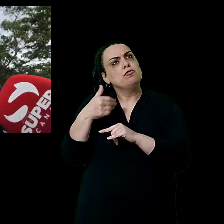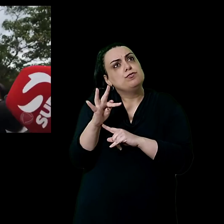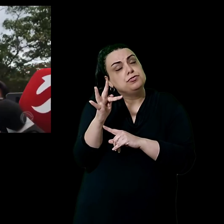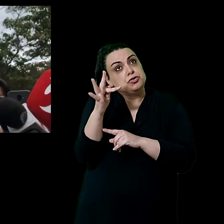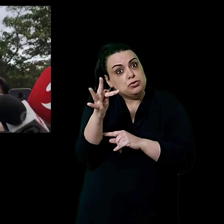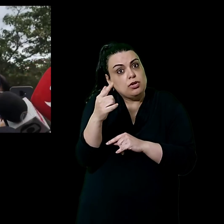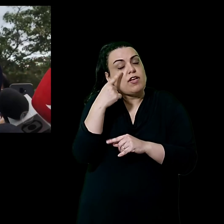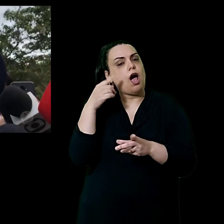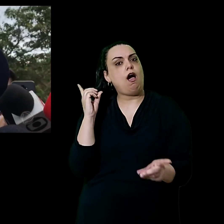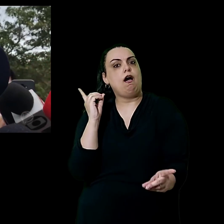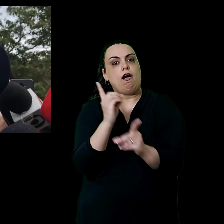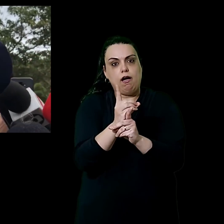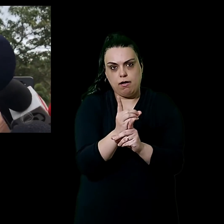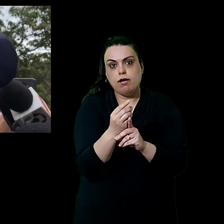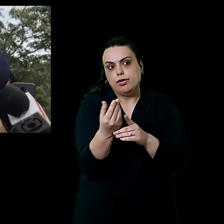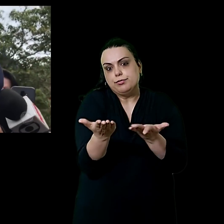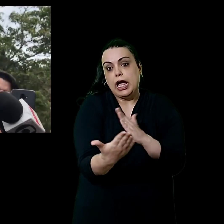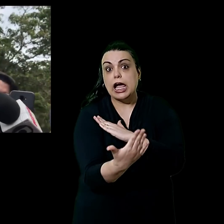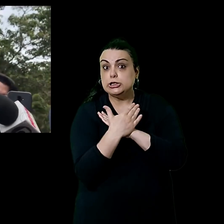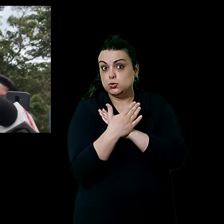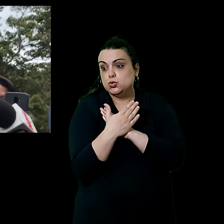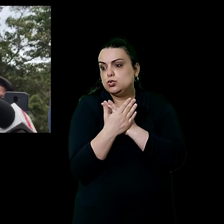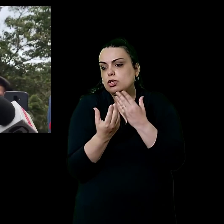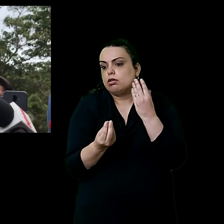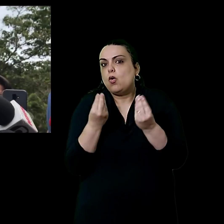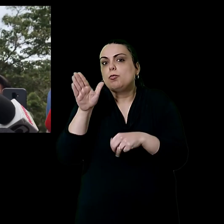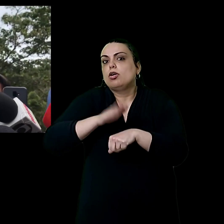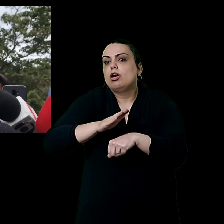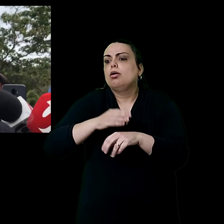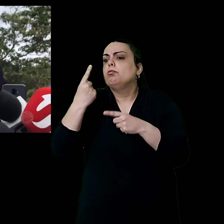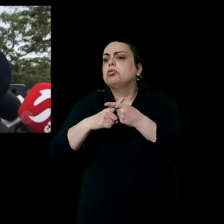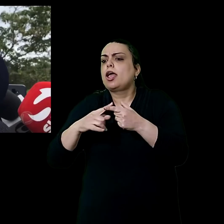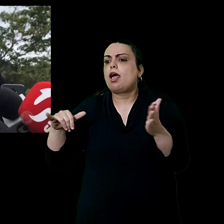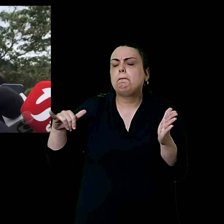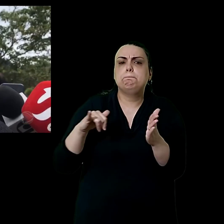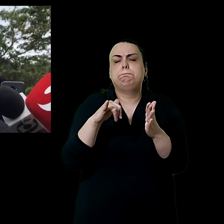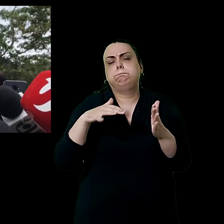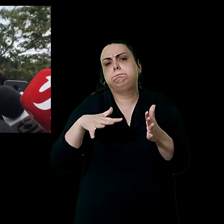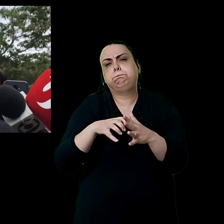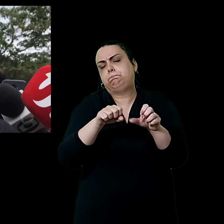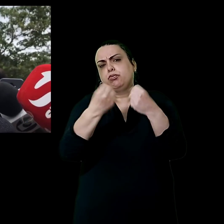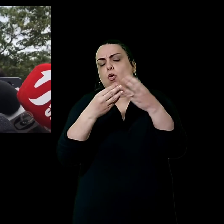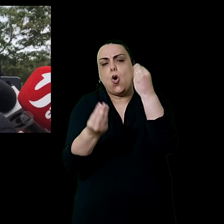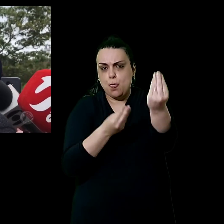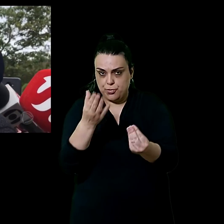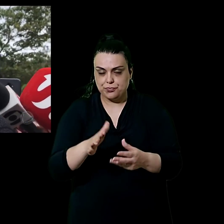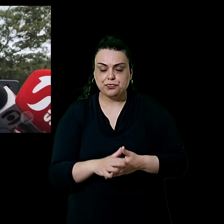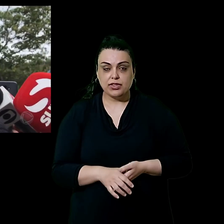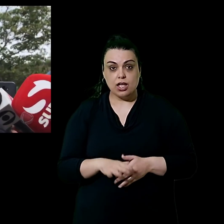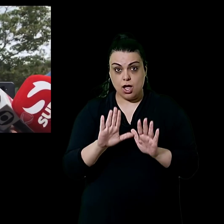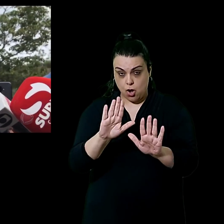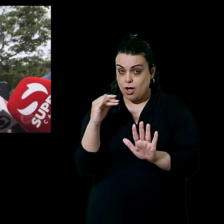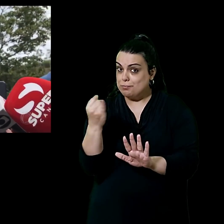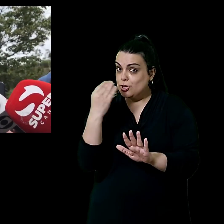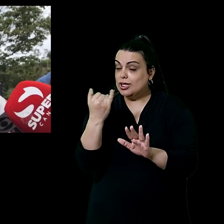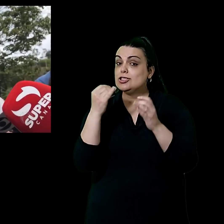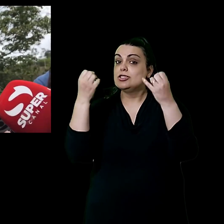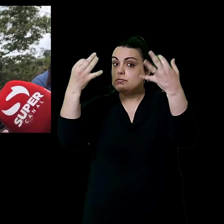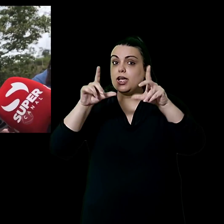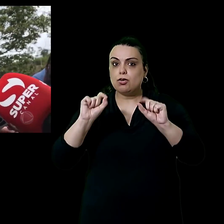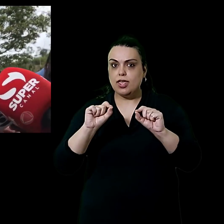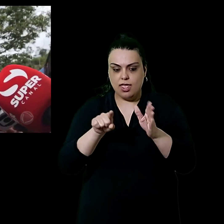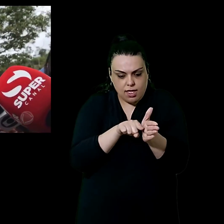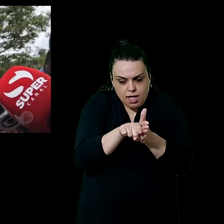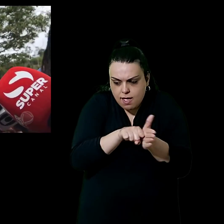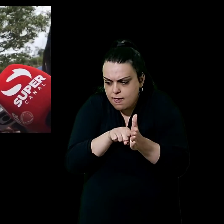à frente nos ajude a identificar os fatores contribuintes. É importante ressaltar que a investigação CIPAER,